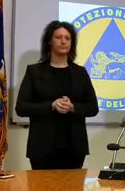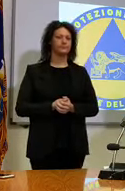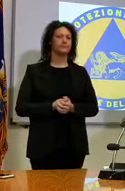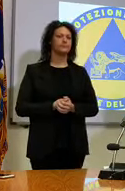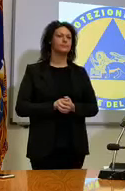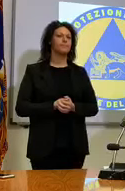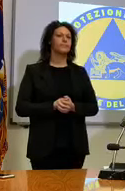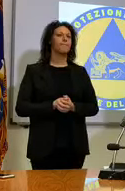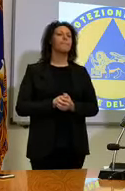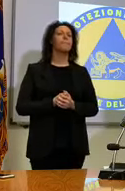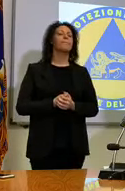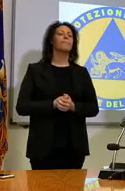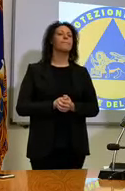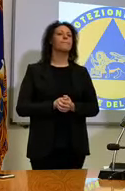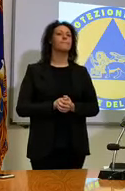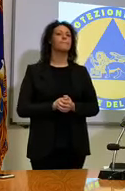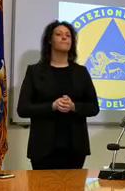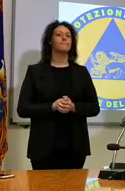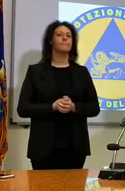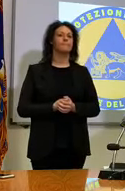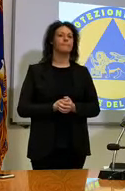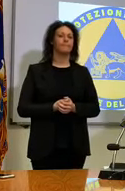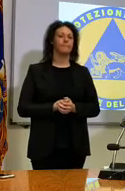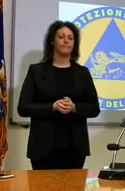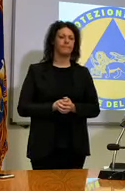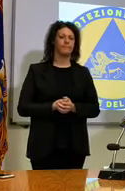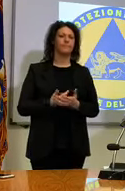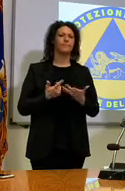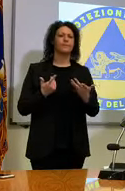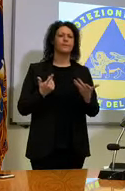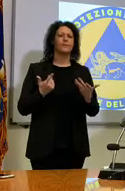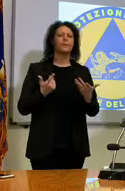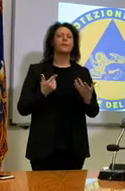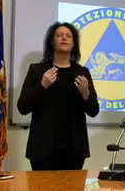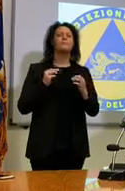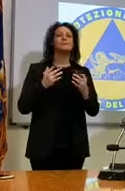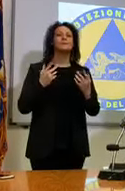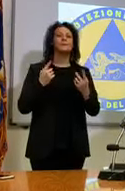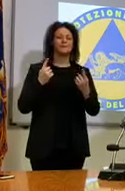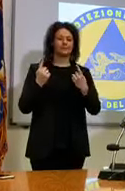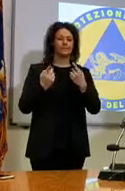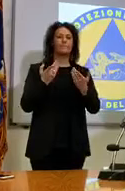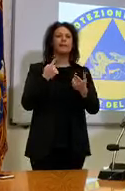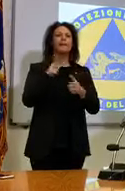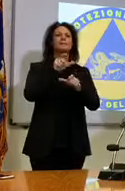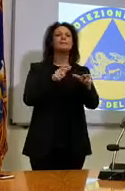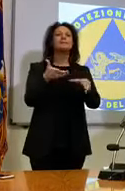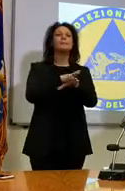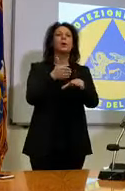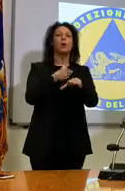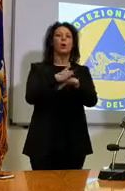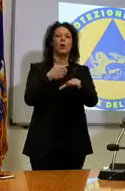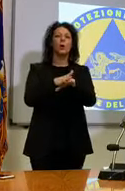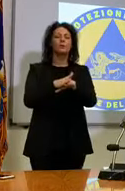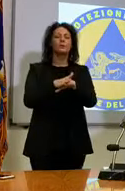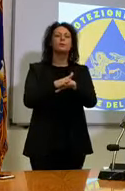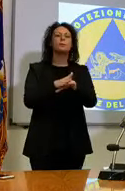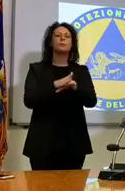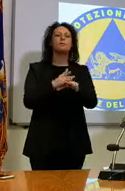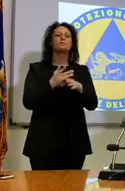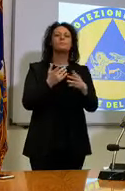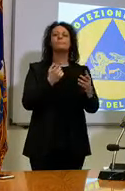qual è la, come dire, la dimensione credibile dei decessi e dei contagi, al di là di quello